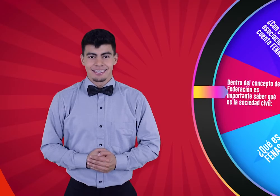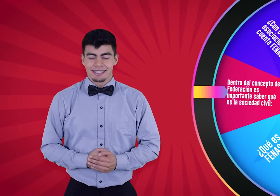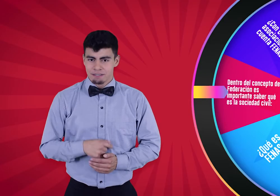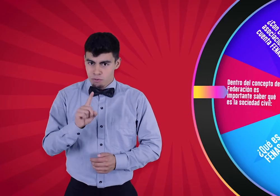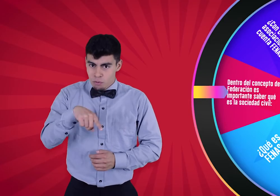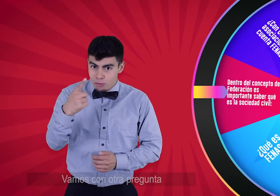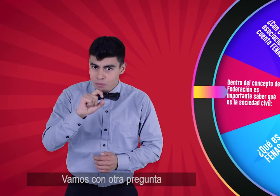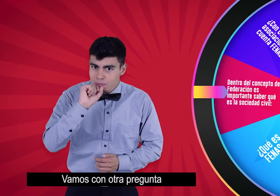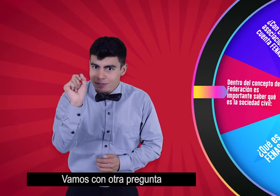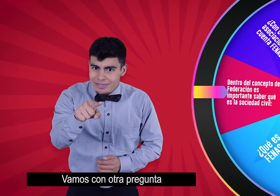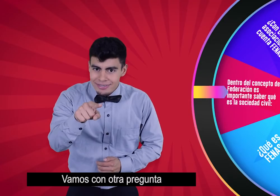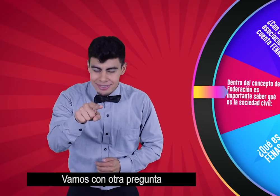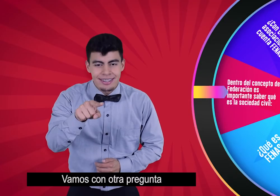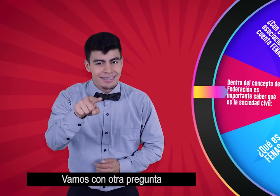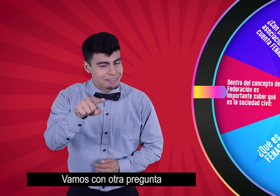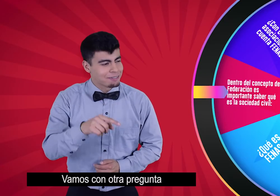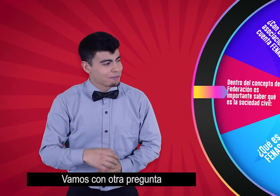¿Vamos con otra pregunta?